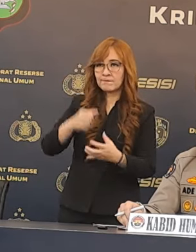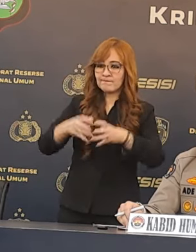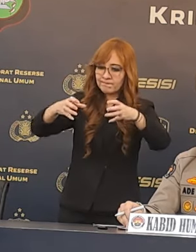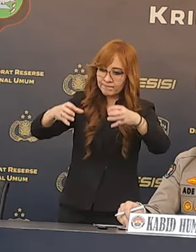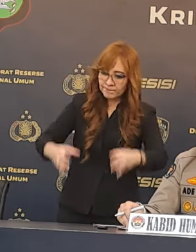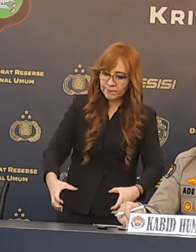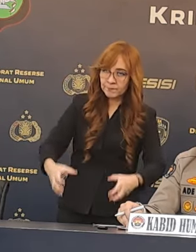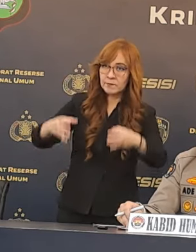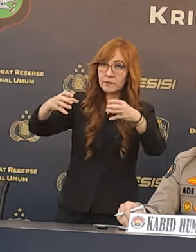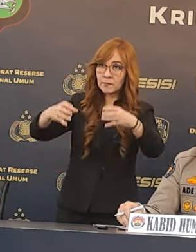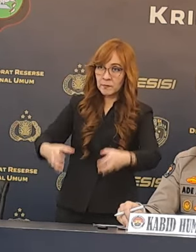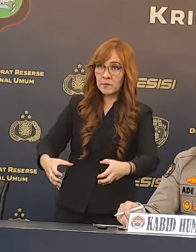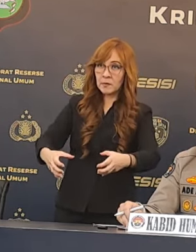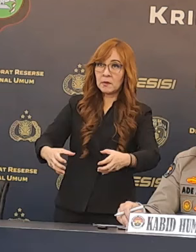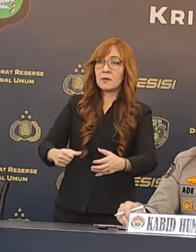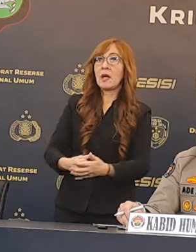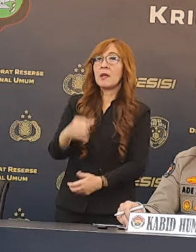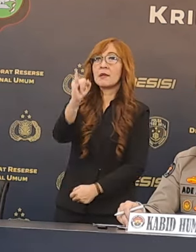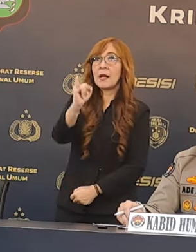Kemudian yang terakhir,